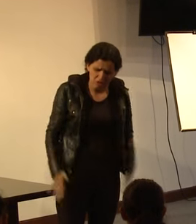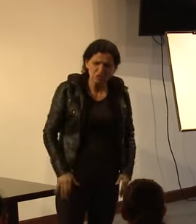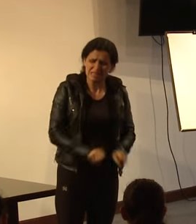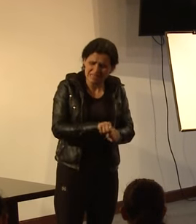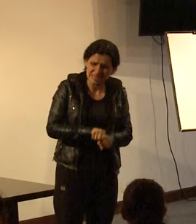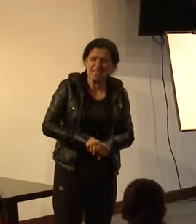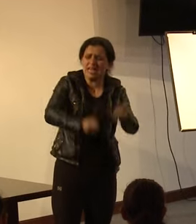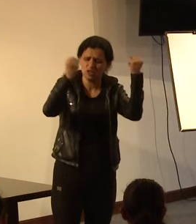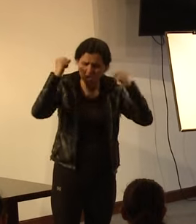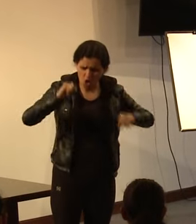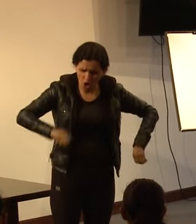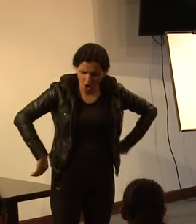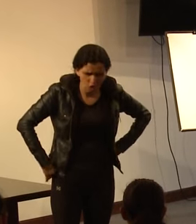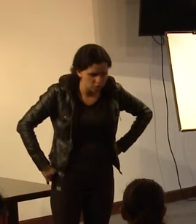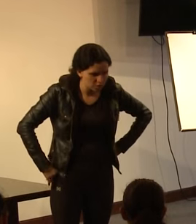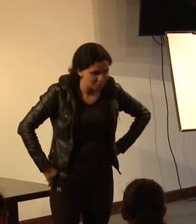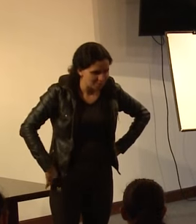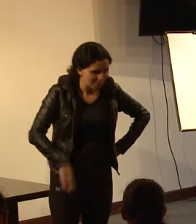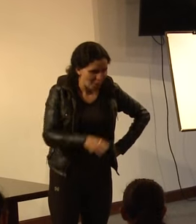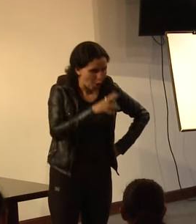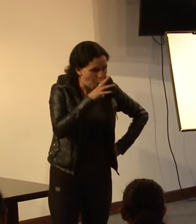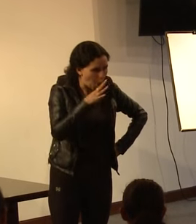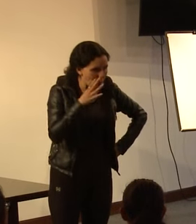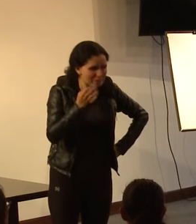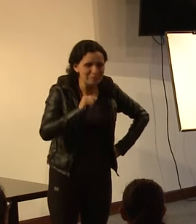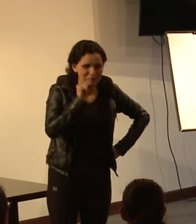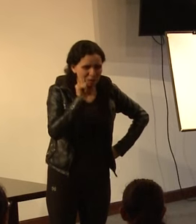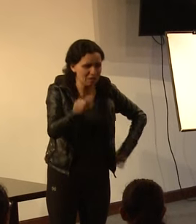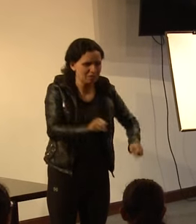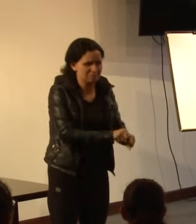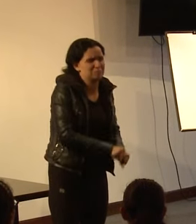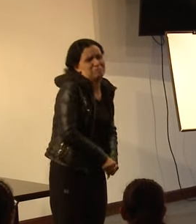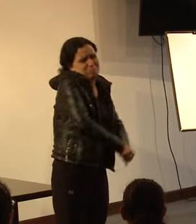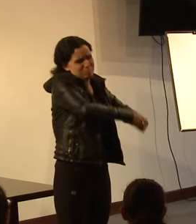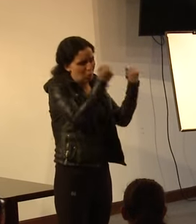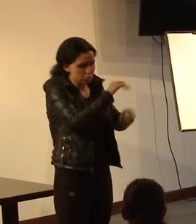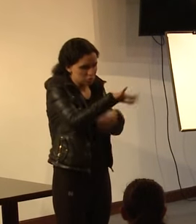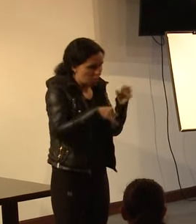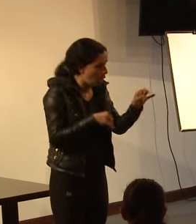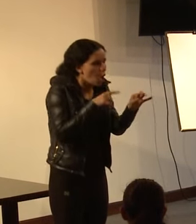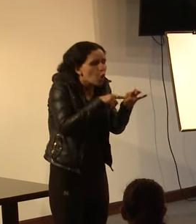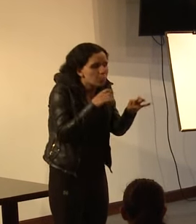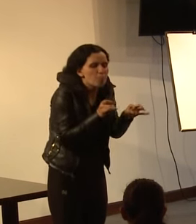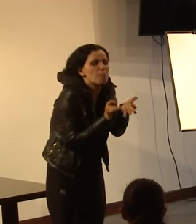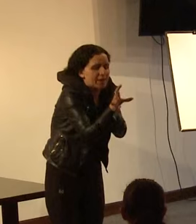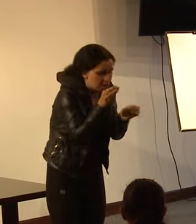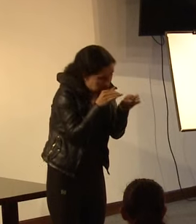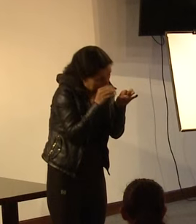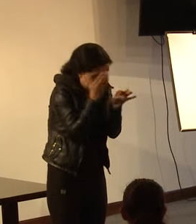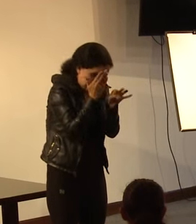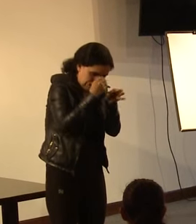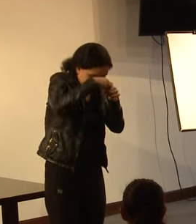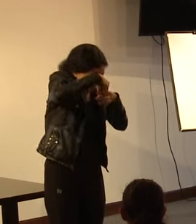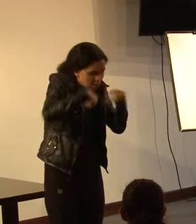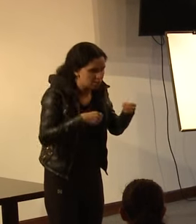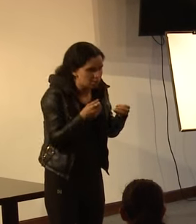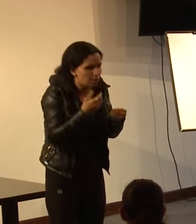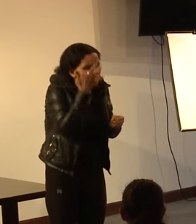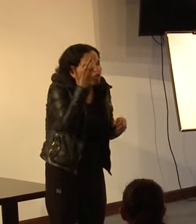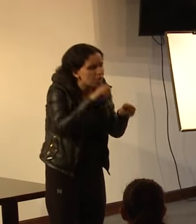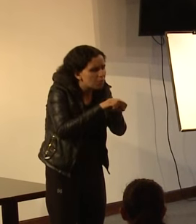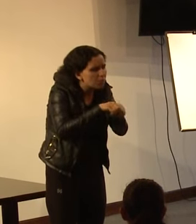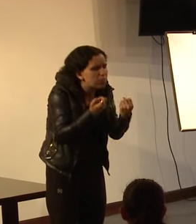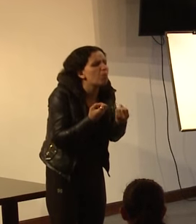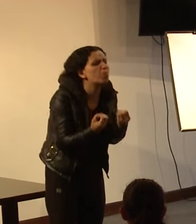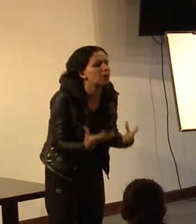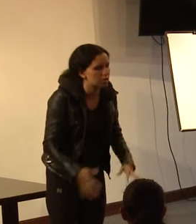Y los niños varones, por ejemplo, son muy curiosos con eso. Desarman hasta un balín. ¿Para qué lo desarma un niño? ¿Ustedes saben para qué lo desarma?